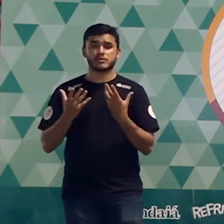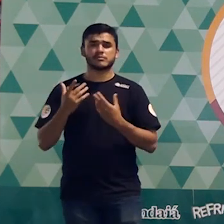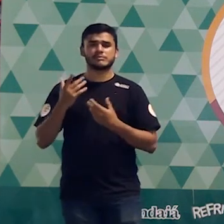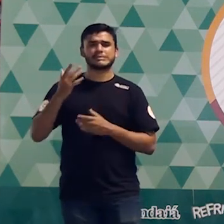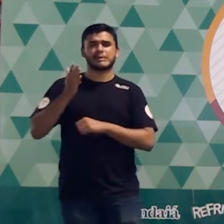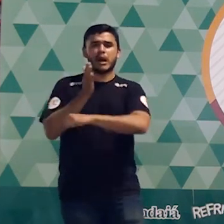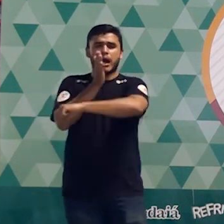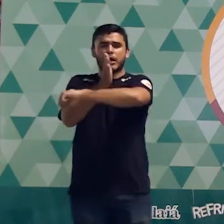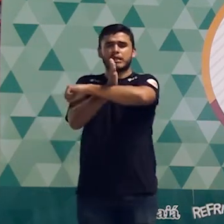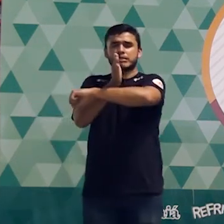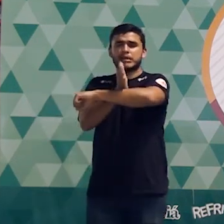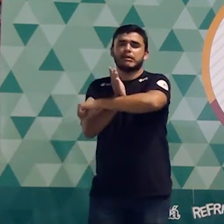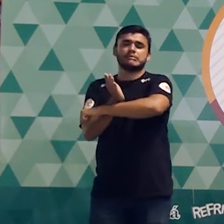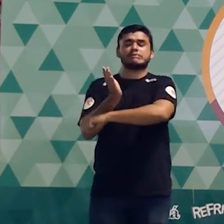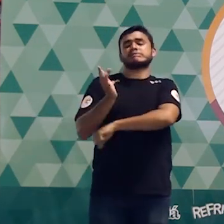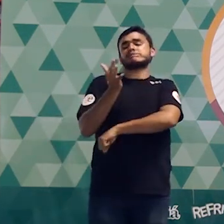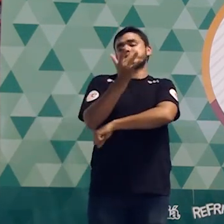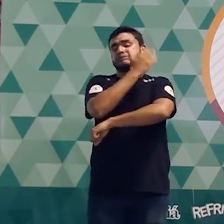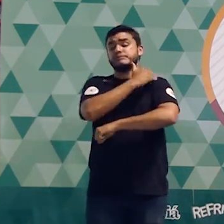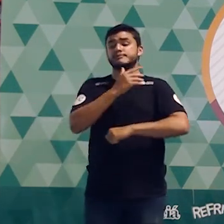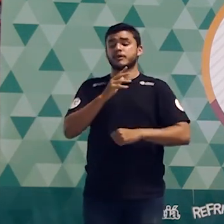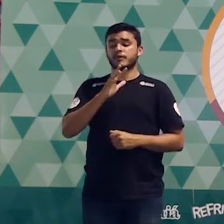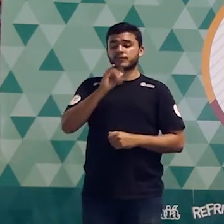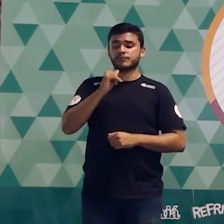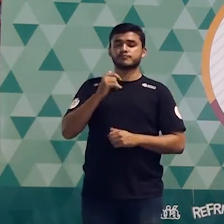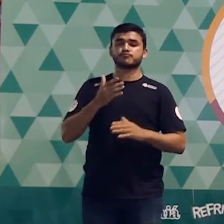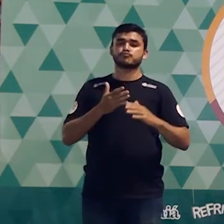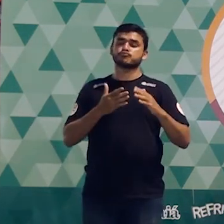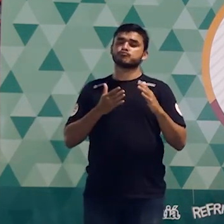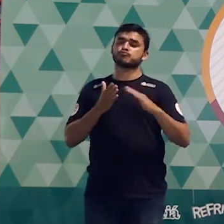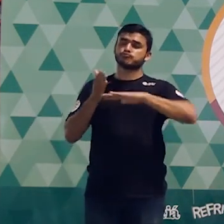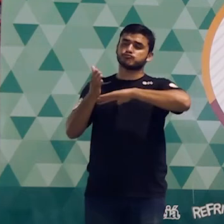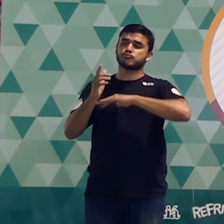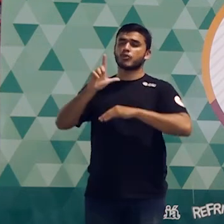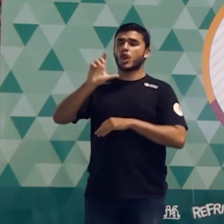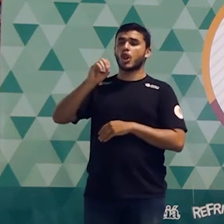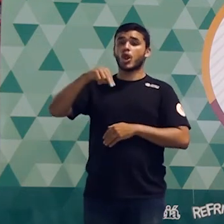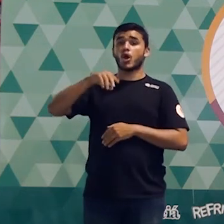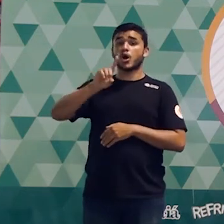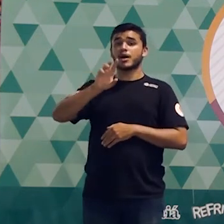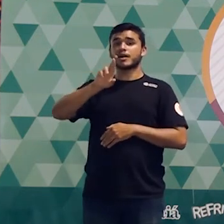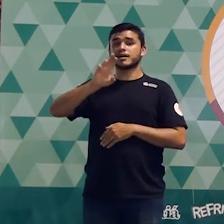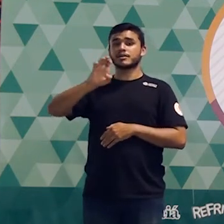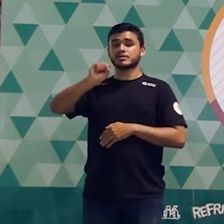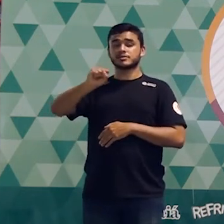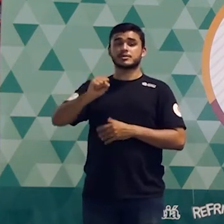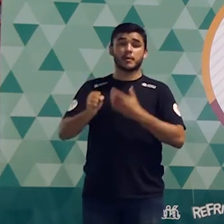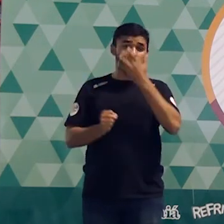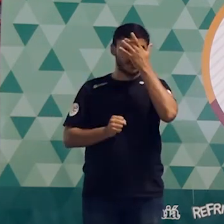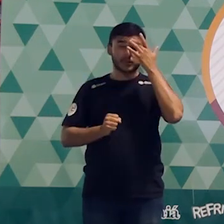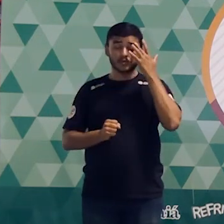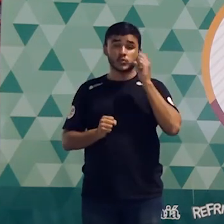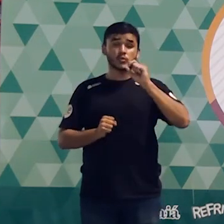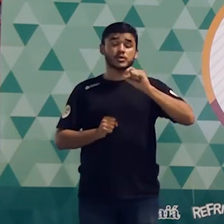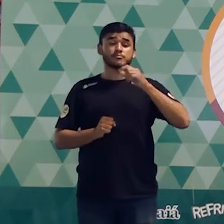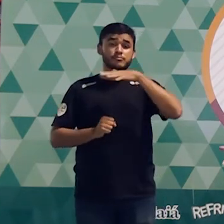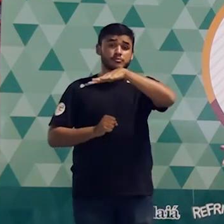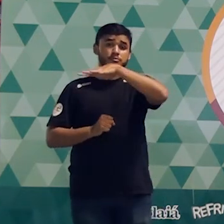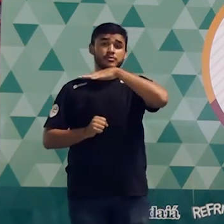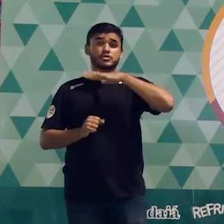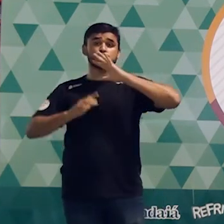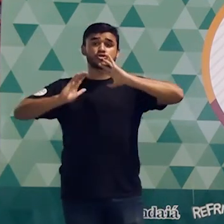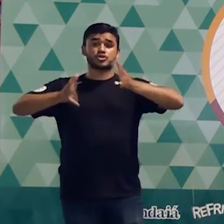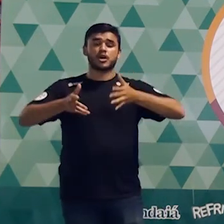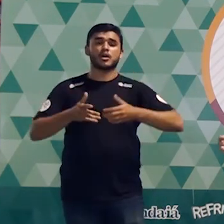da Idade Média, né? O cara chega na Londres, aquela chuva direto. Em Londres, você sabe, o pessoal em Londres, naquele período,